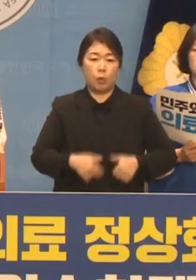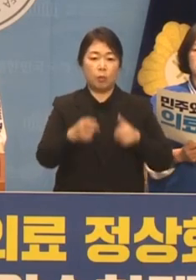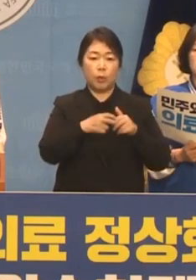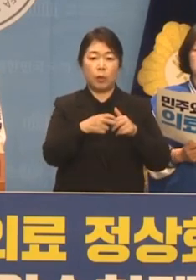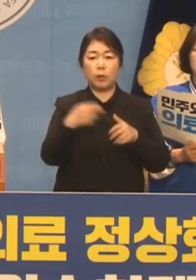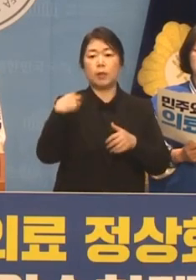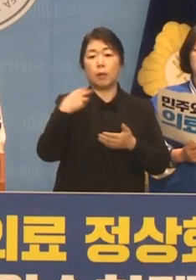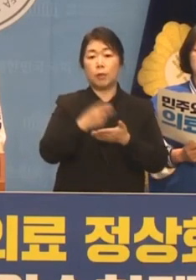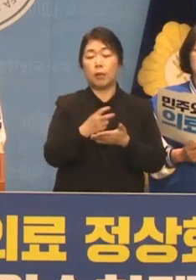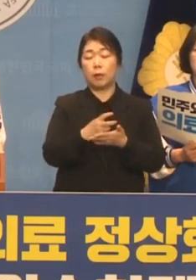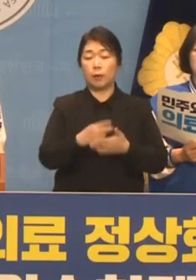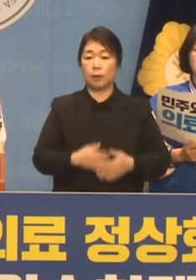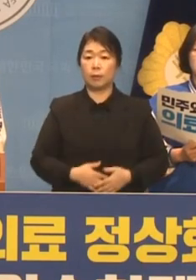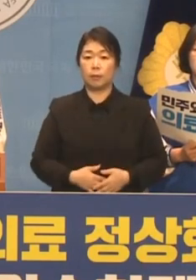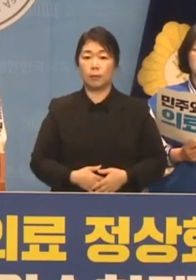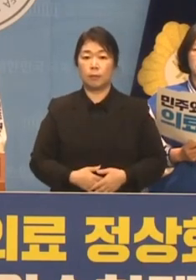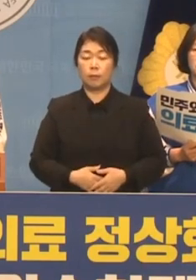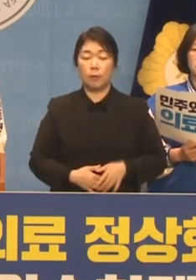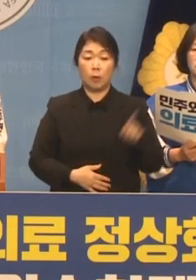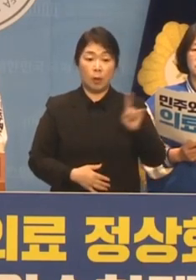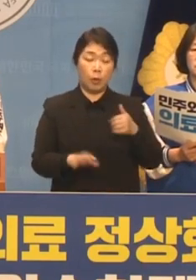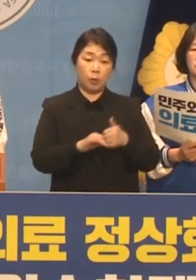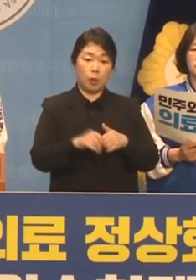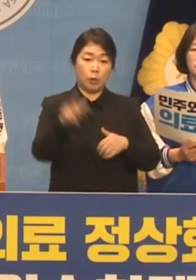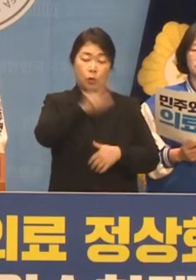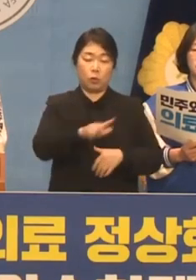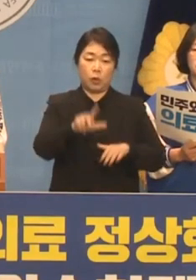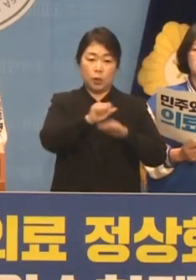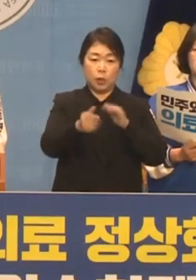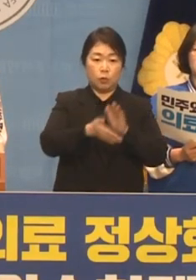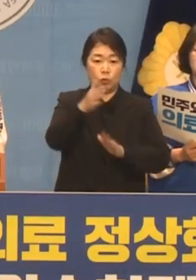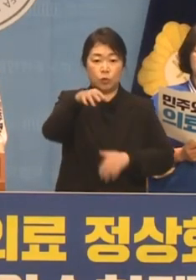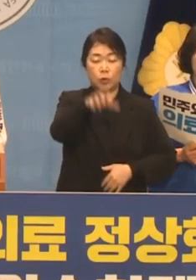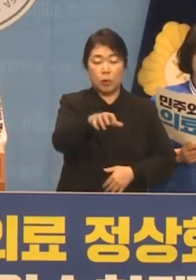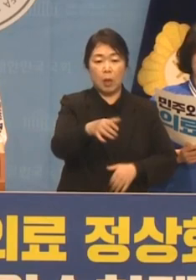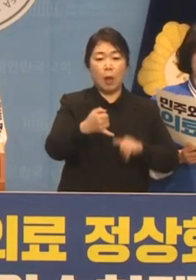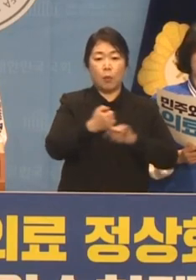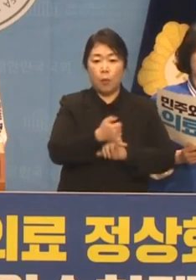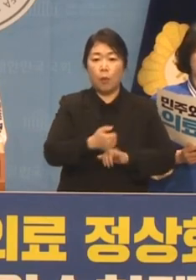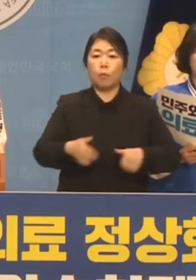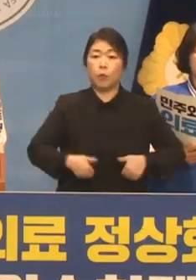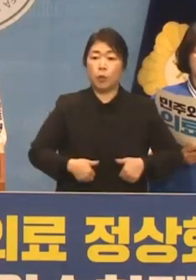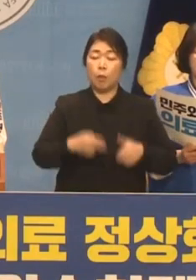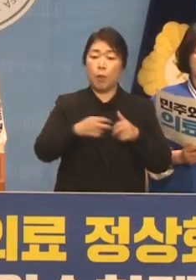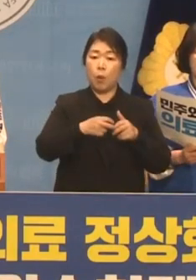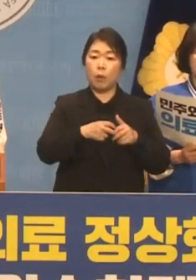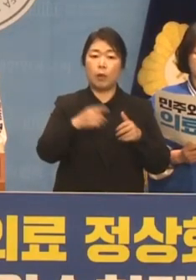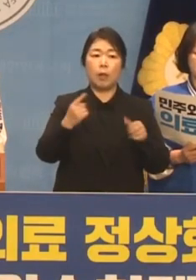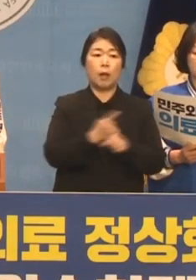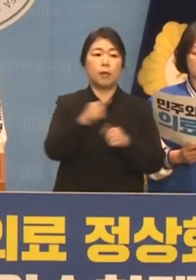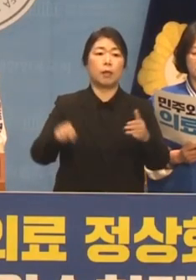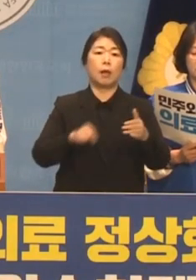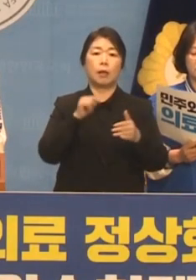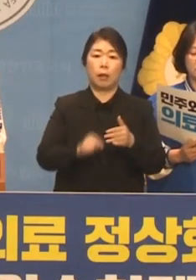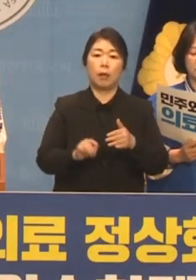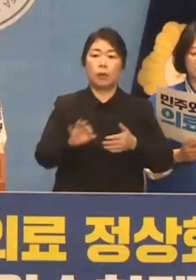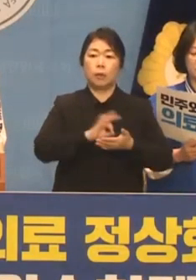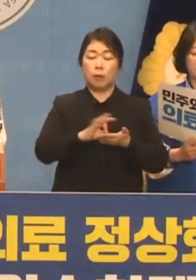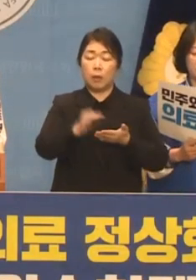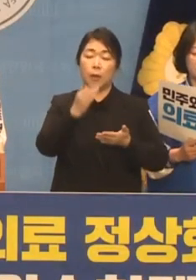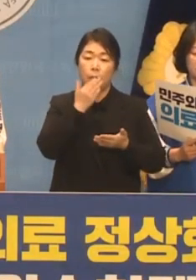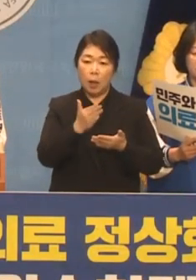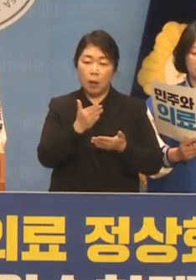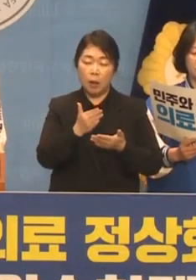추진하겠습니다 전국 시군구를 필수 의료를 한시간 이내에 이용하는 의료 생활권으로 묶으면 모두